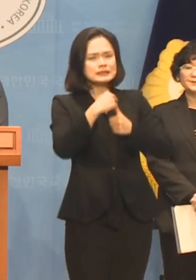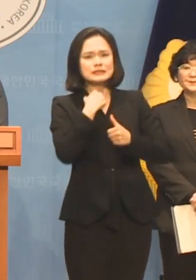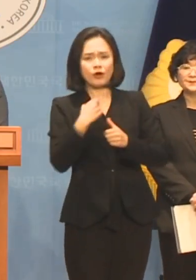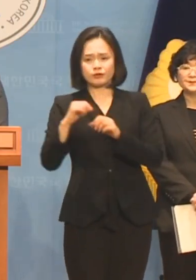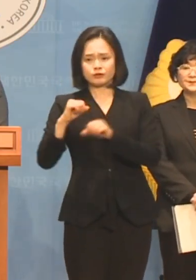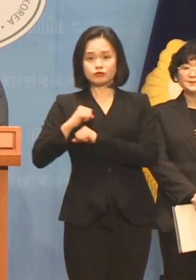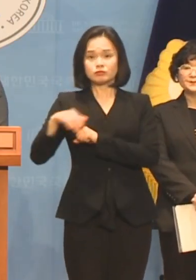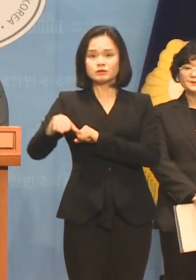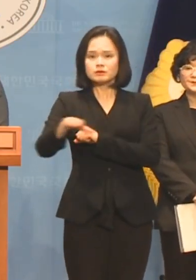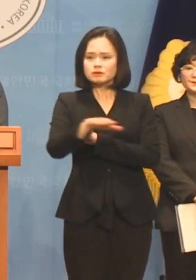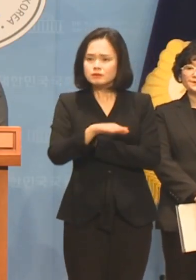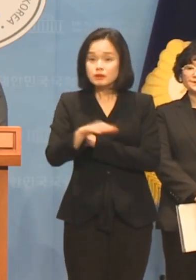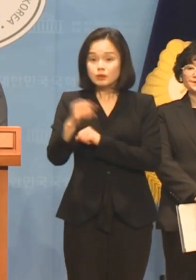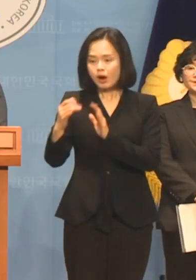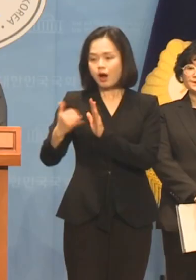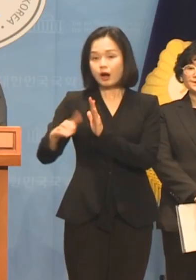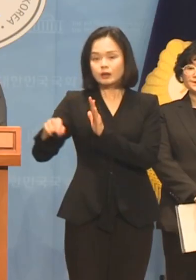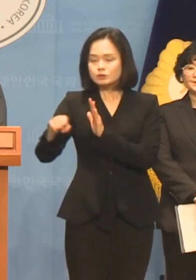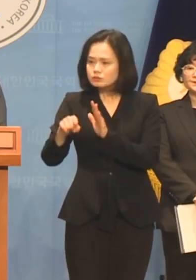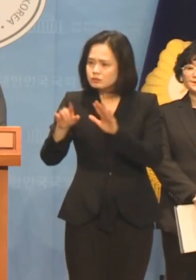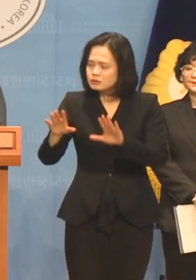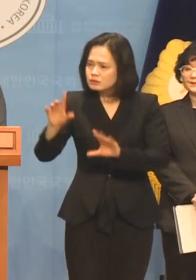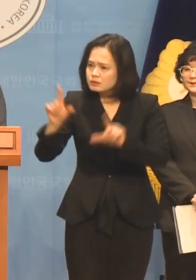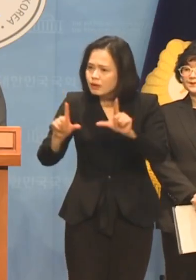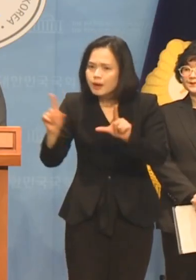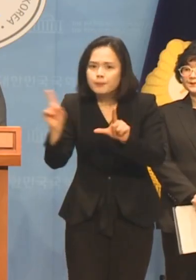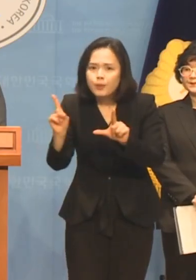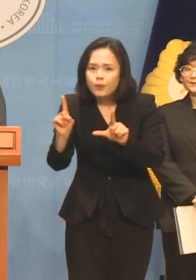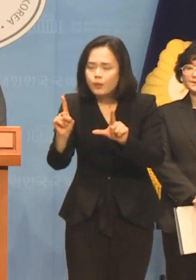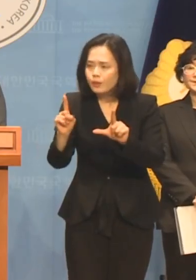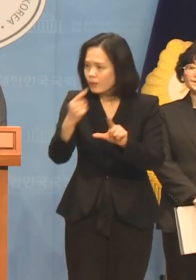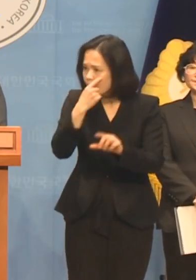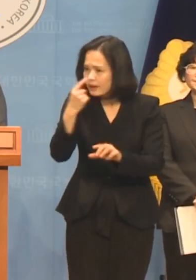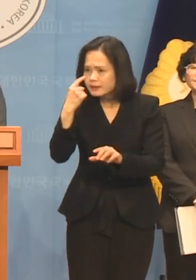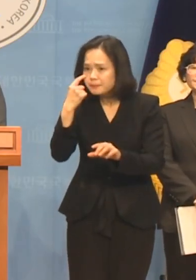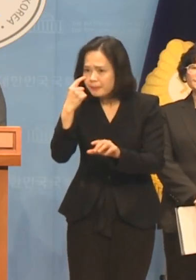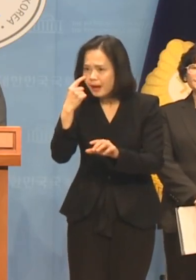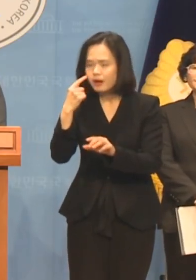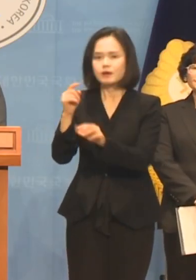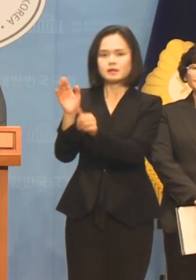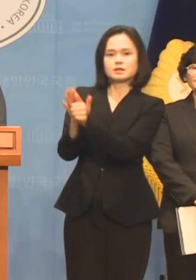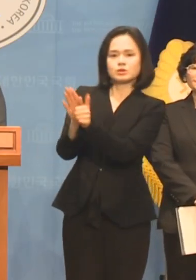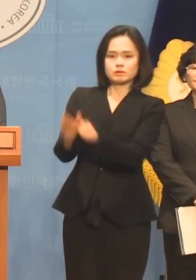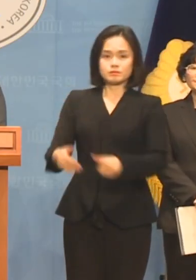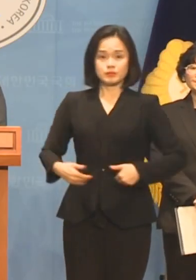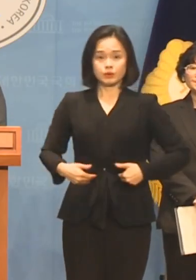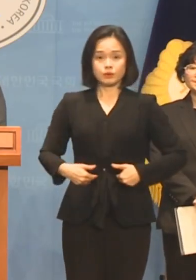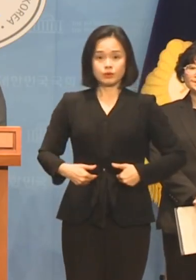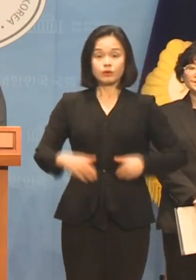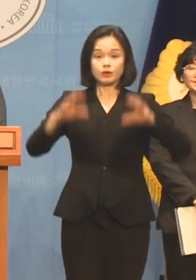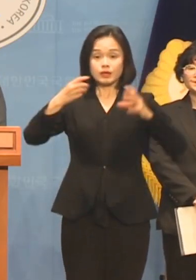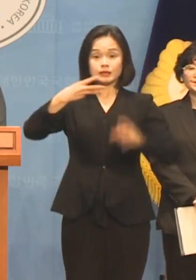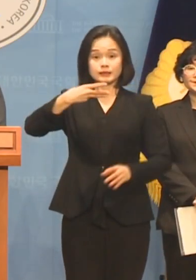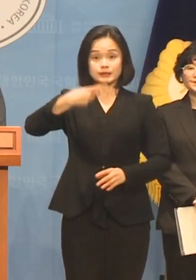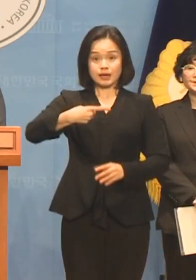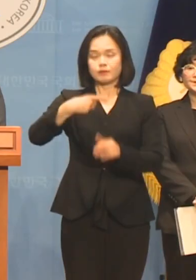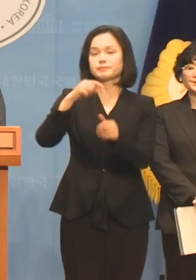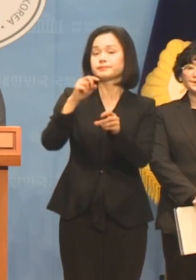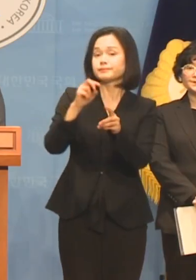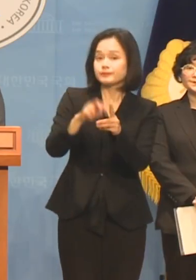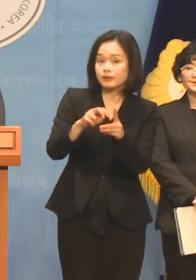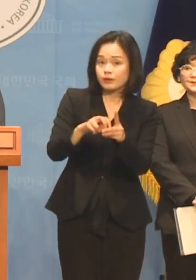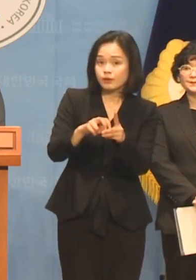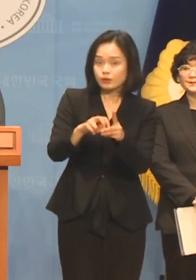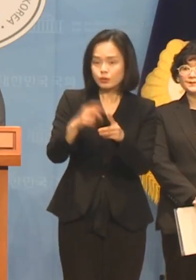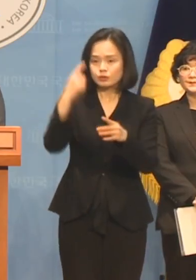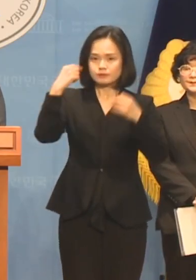조속히 파악하고 적합한 위기 개입이 이루어지도록 해야 합니다. 국가 트라우마 센터와 정신건강 전문가에 의한